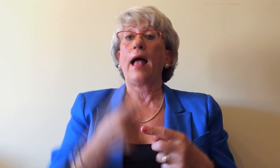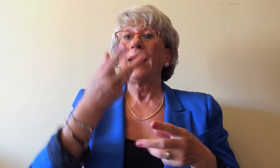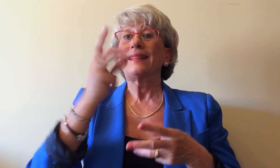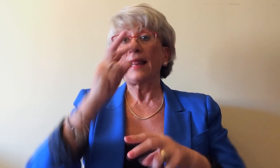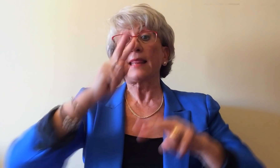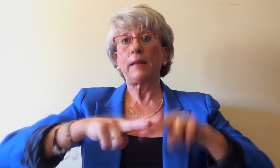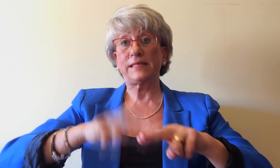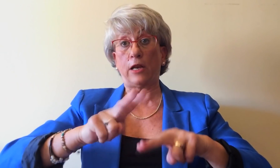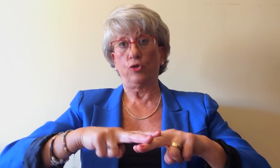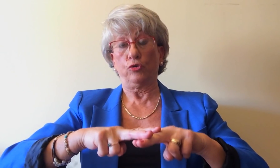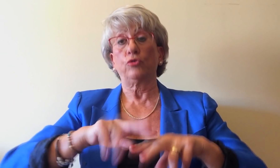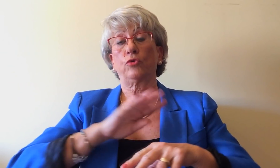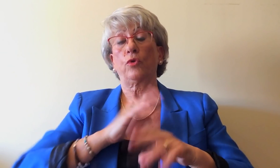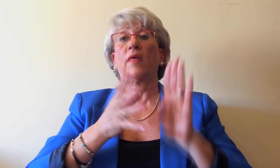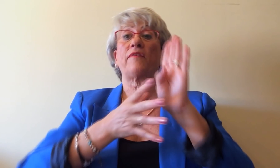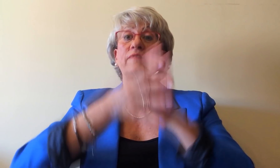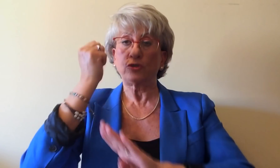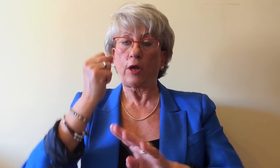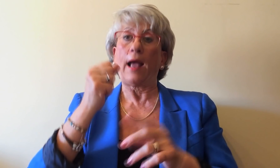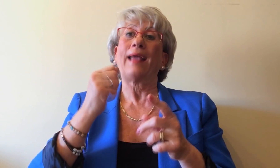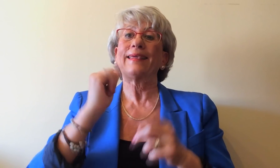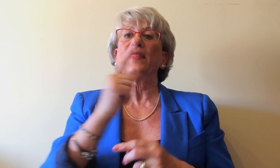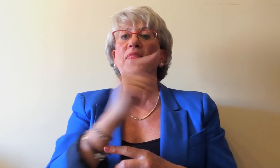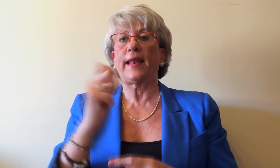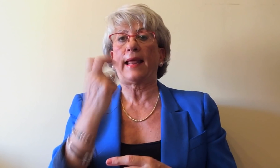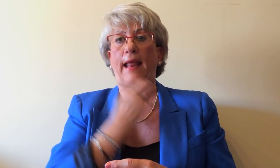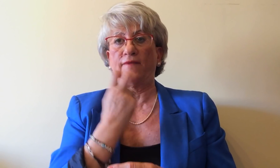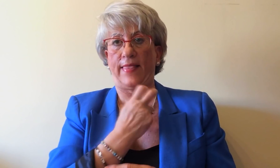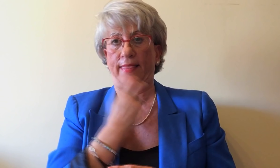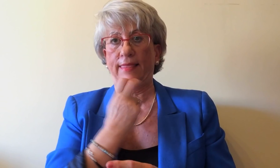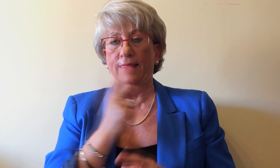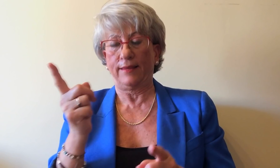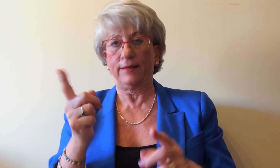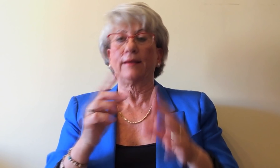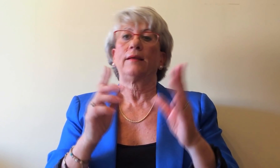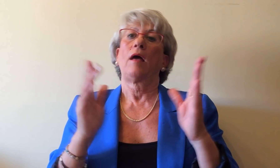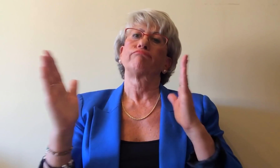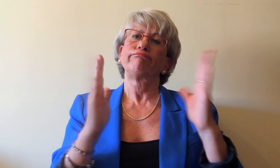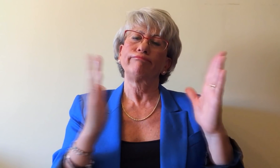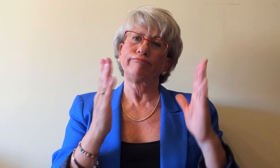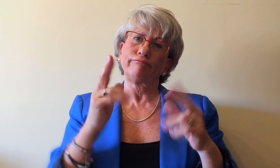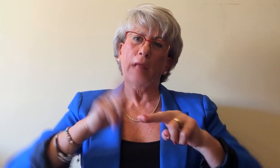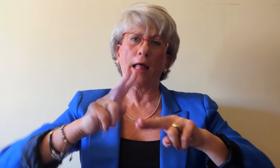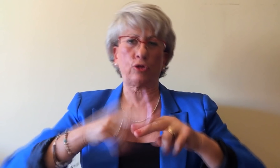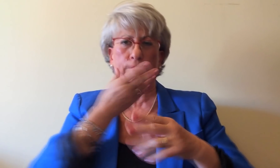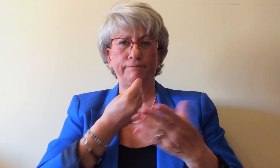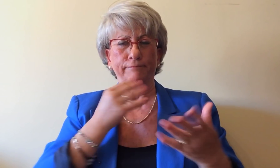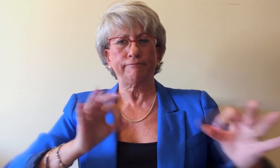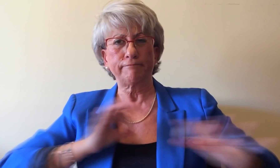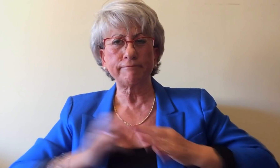També es va celebrar el 30 aniversari de la FESOCA i el centenari d'Àngel Calafell, amb un acte magnífic